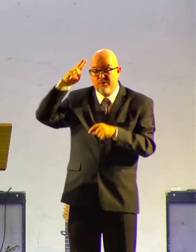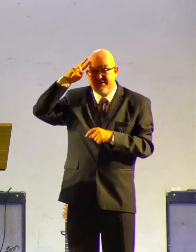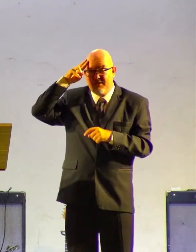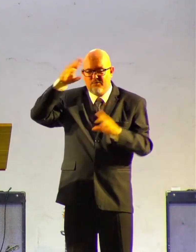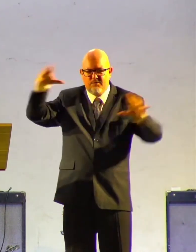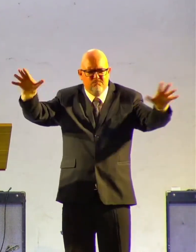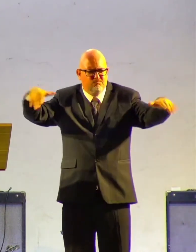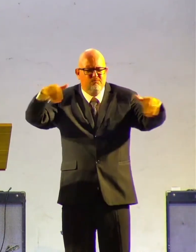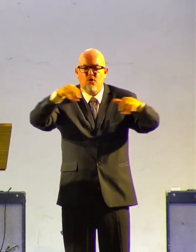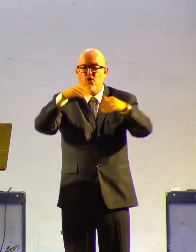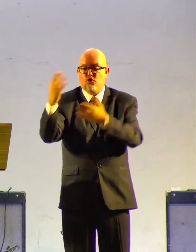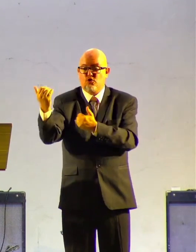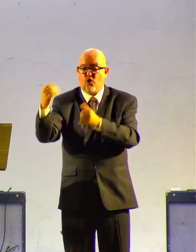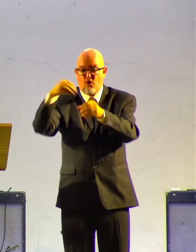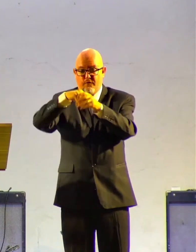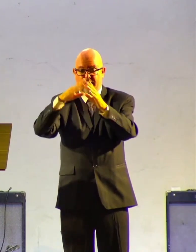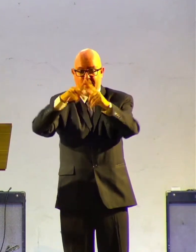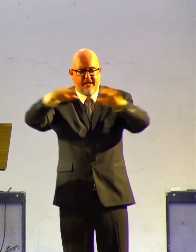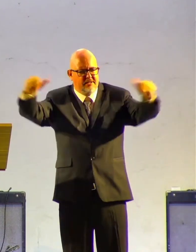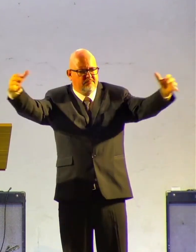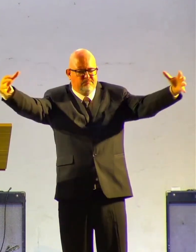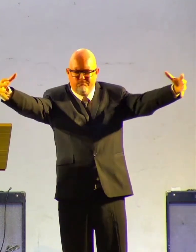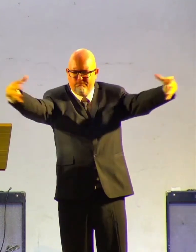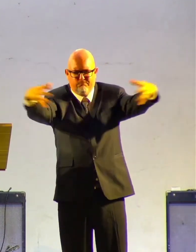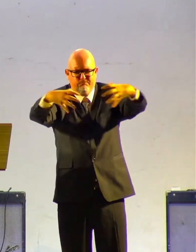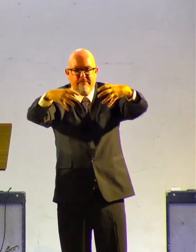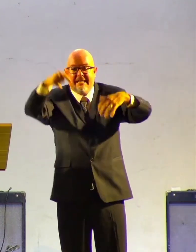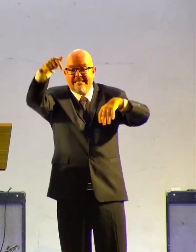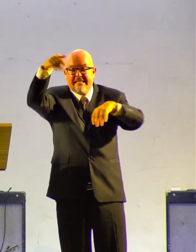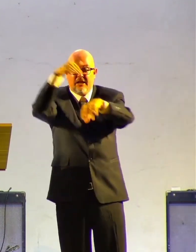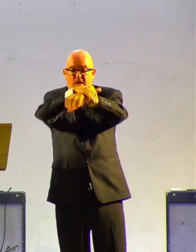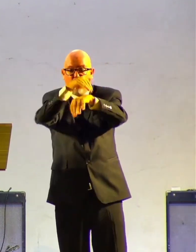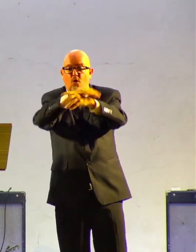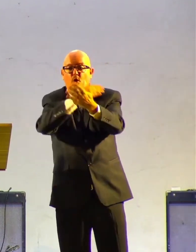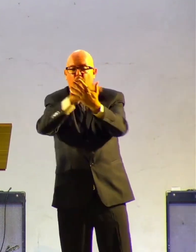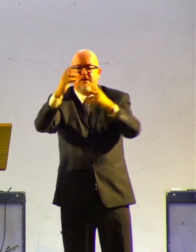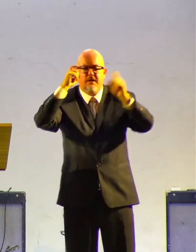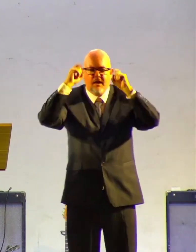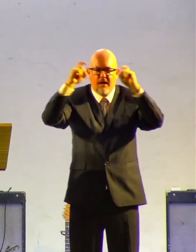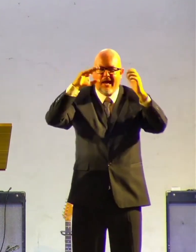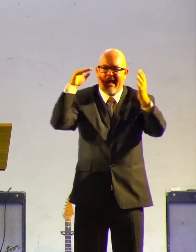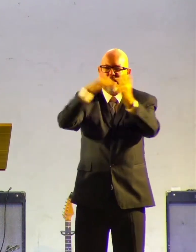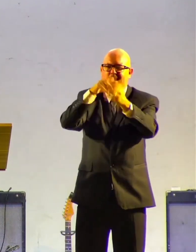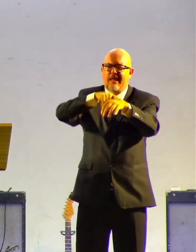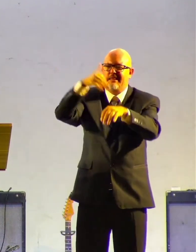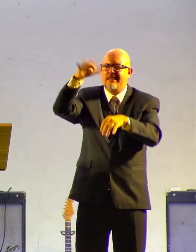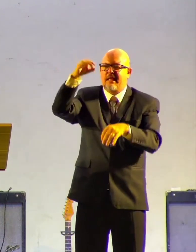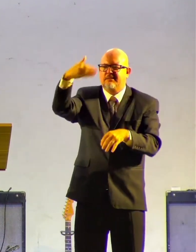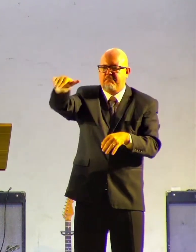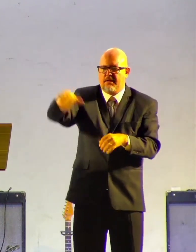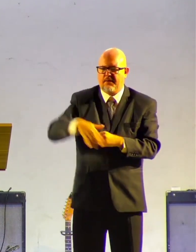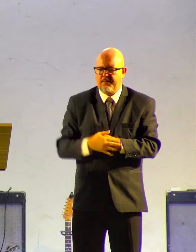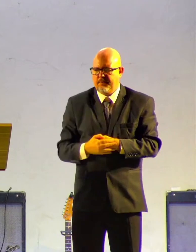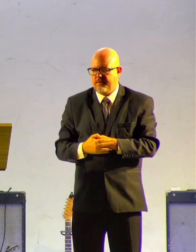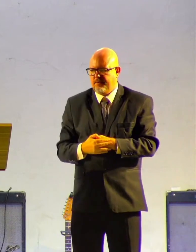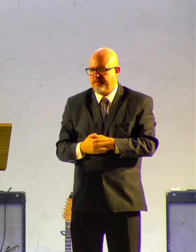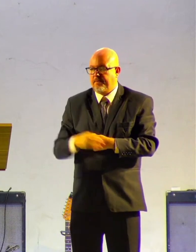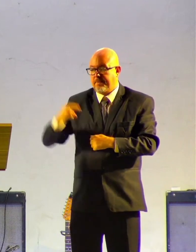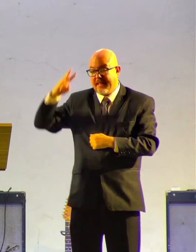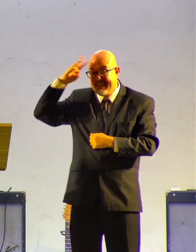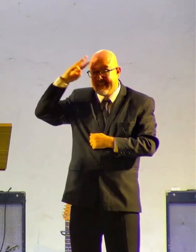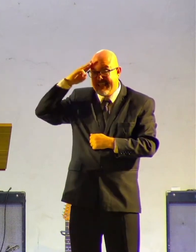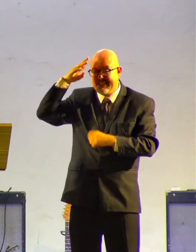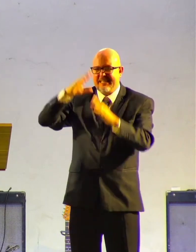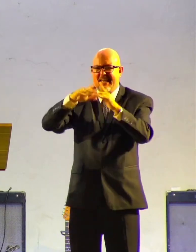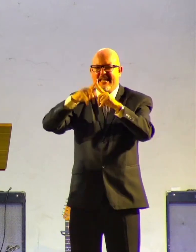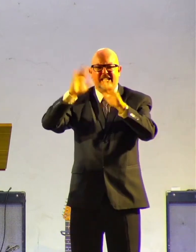segunda-feira, reuniu os jovens da sua igreja, e 7h da noite começaram a reunião, que foi até as 10h30. Na terça-feira